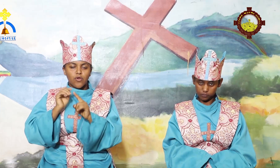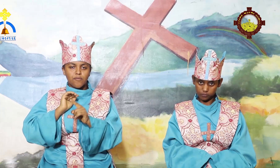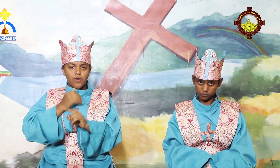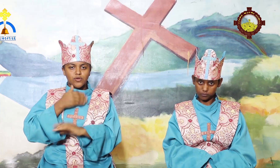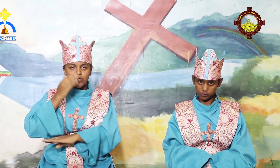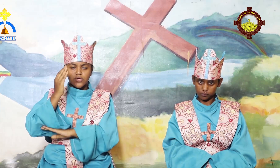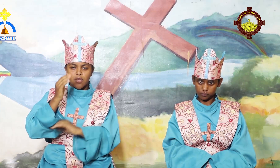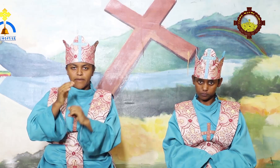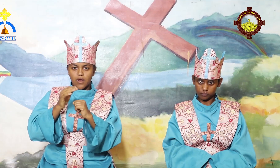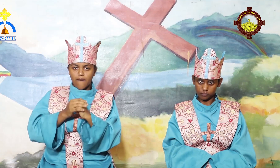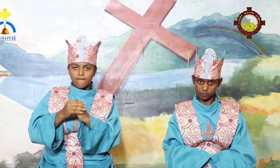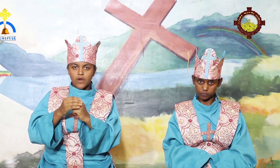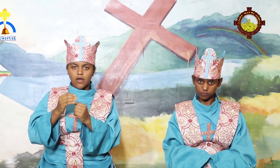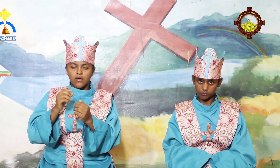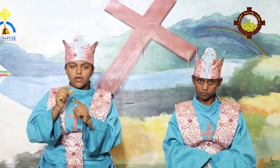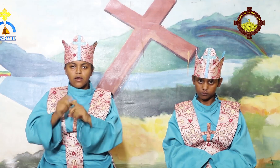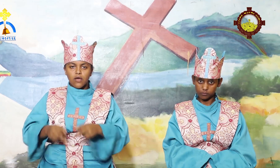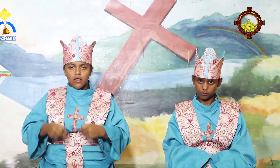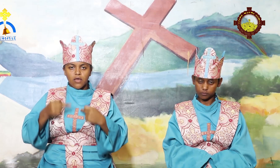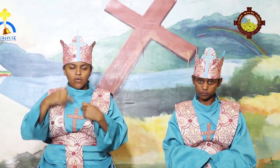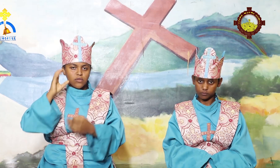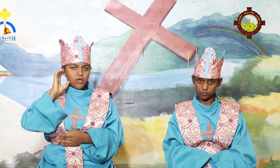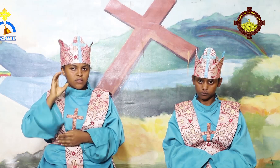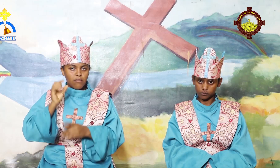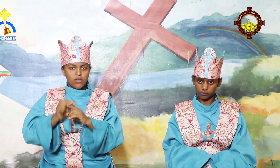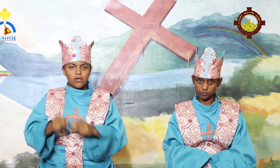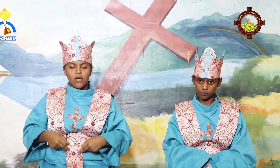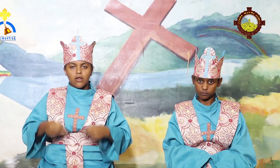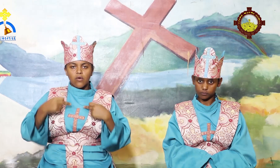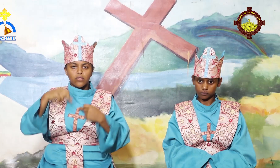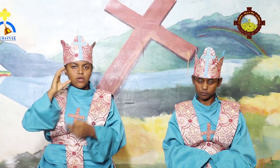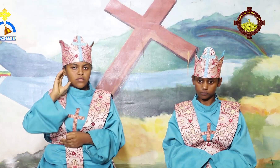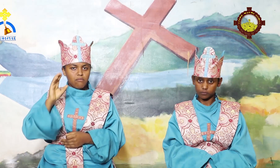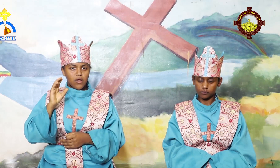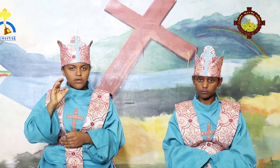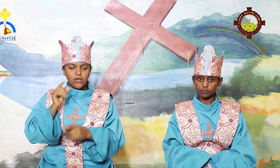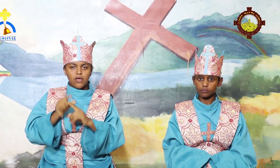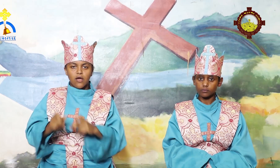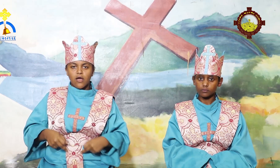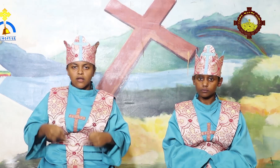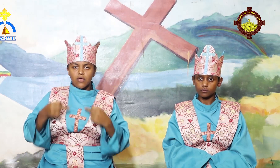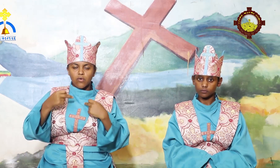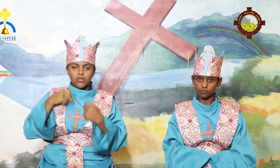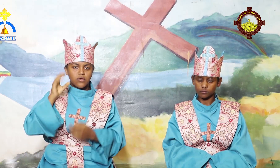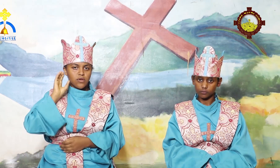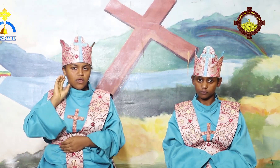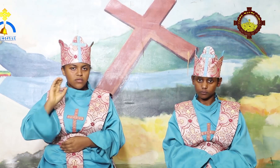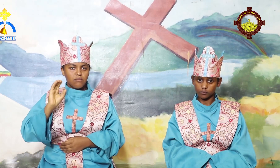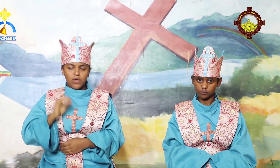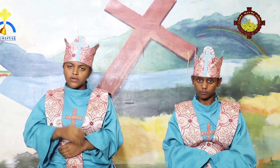ግጥሙን ላቀረበልን ወንድማችን እግዚአብሔር አምላክ ቃለ ህይወትን ያሰማልን ቃለ ህይወትን ያሰማልን